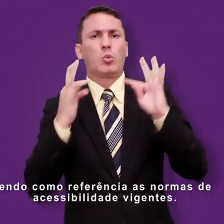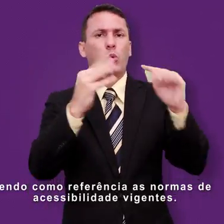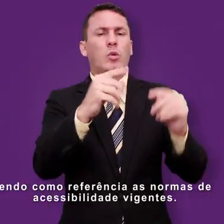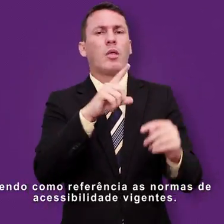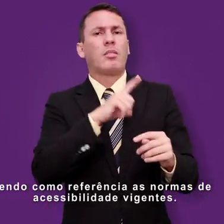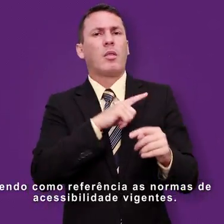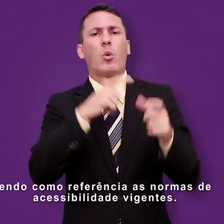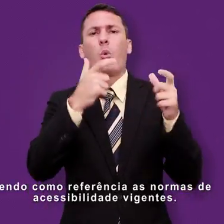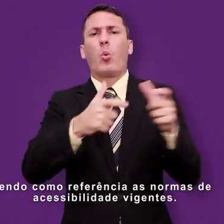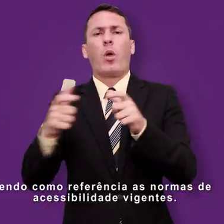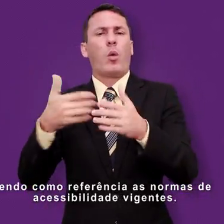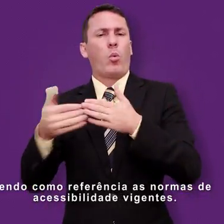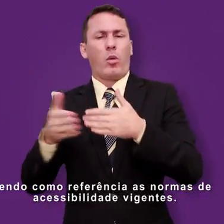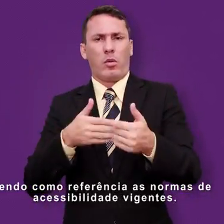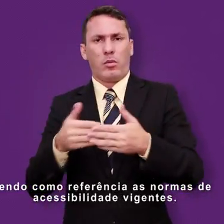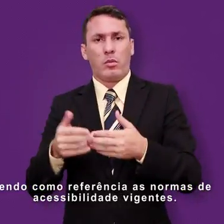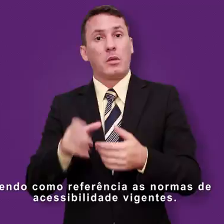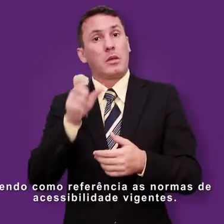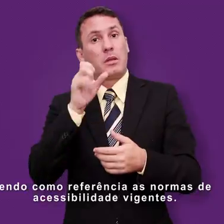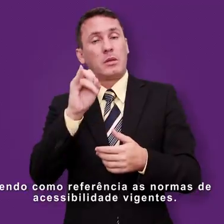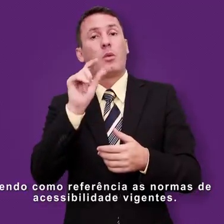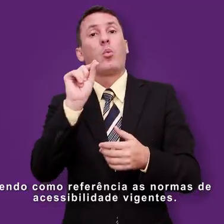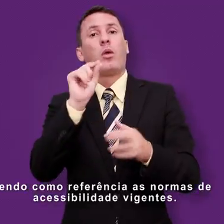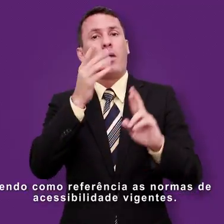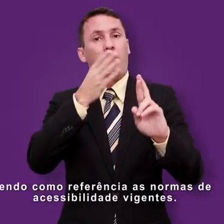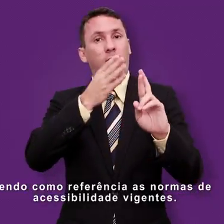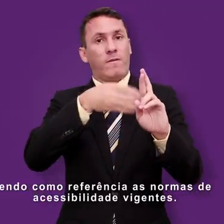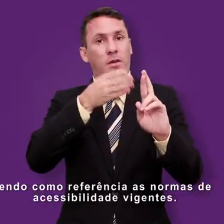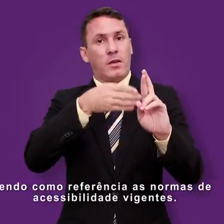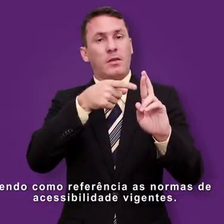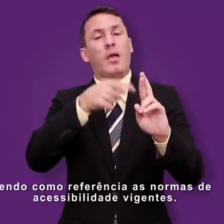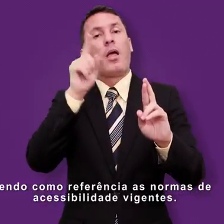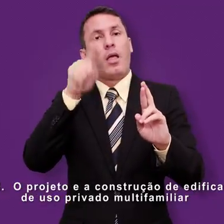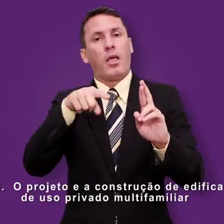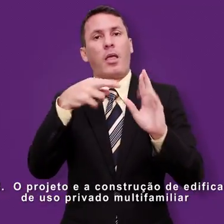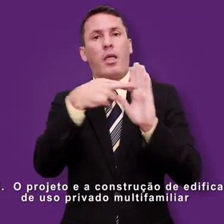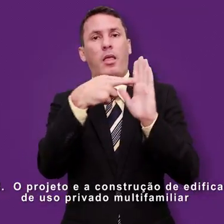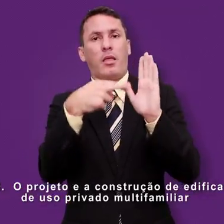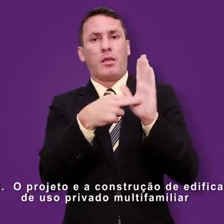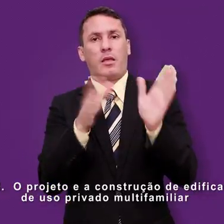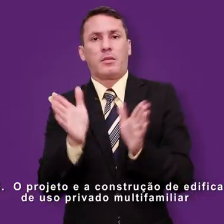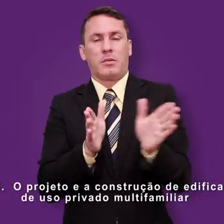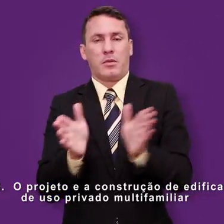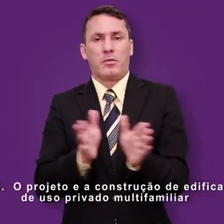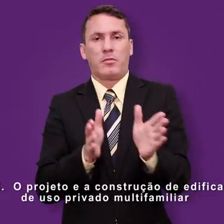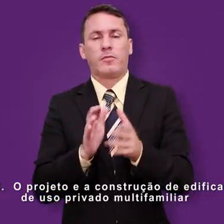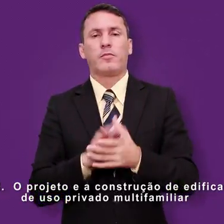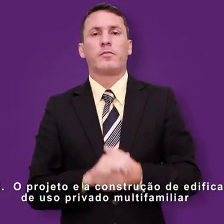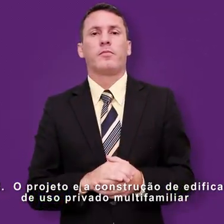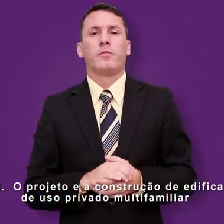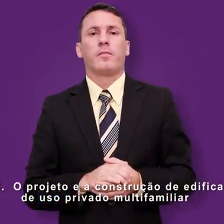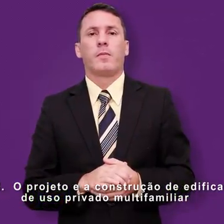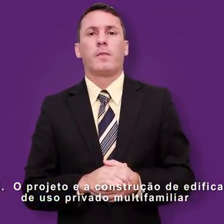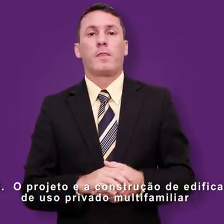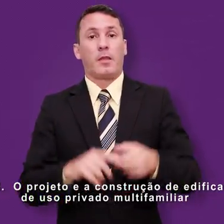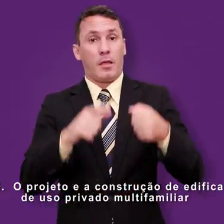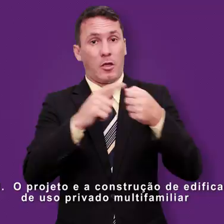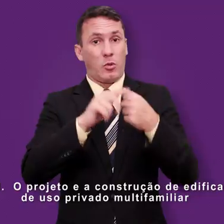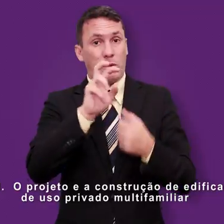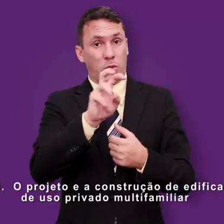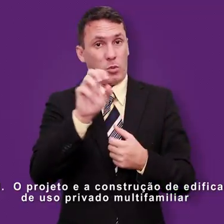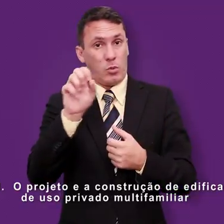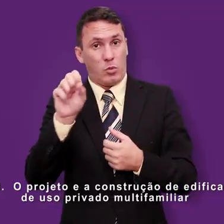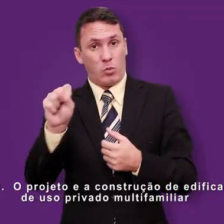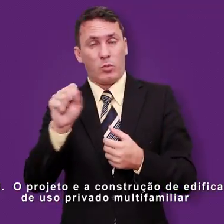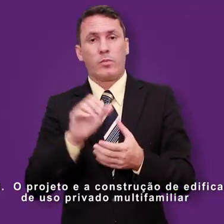serviços, tendo como referência as normas de acessibilidade vigentes. Artigo 58. O projeto